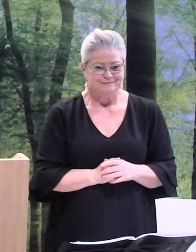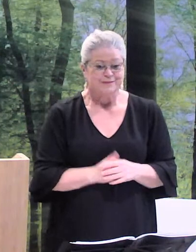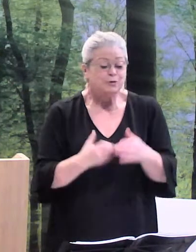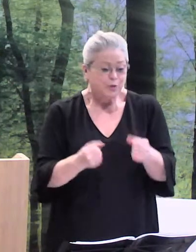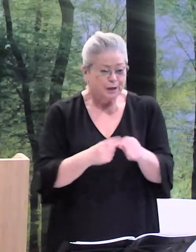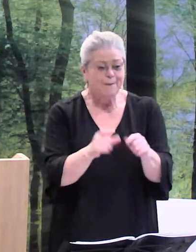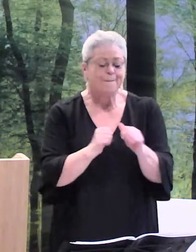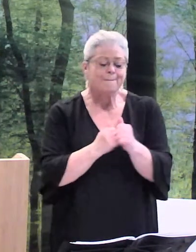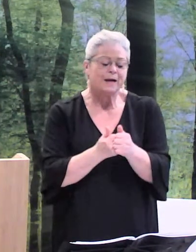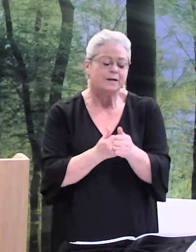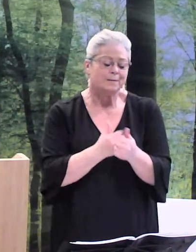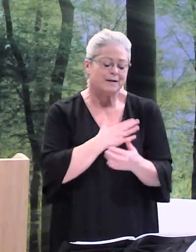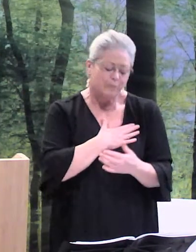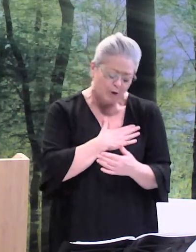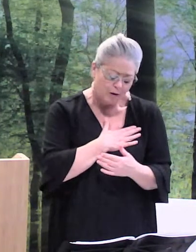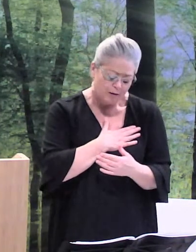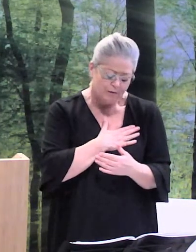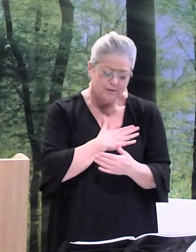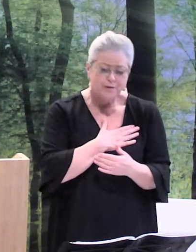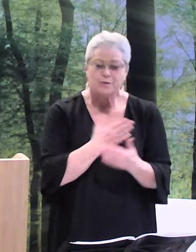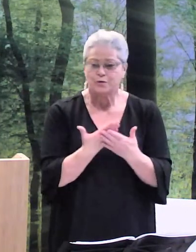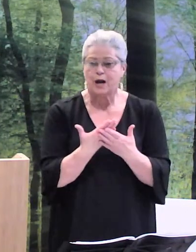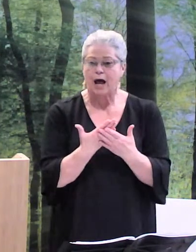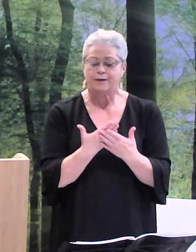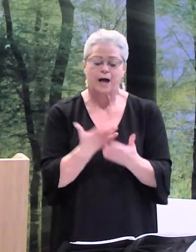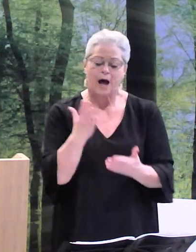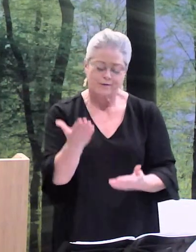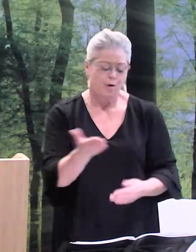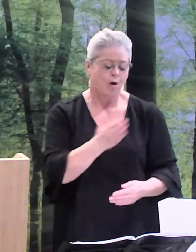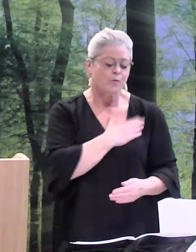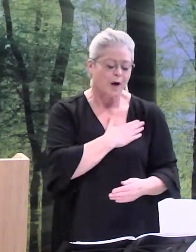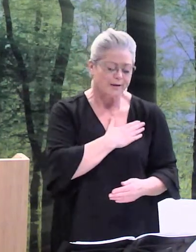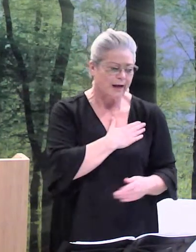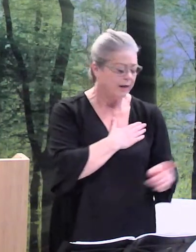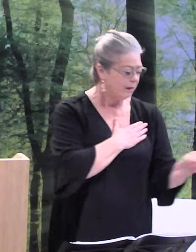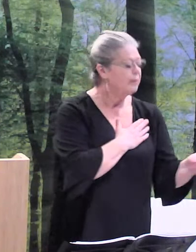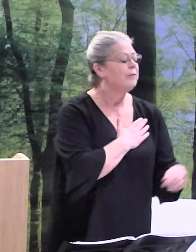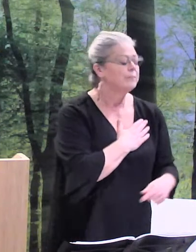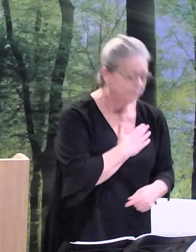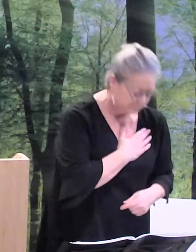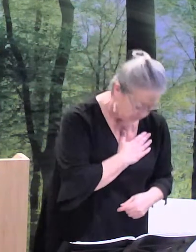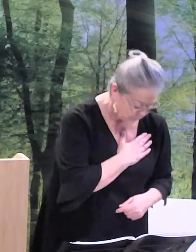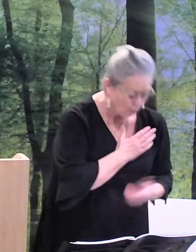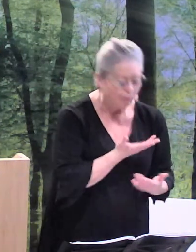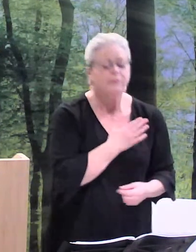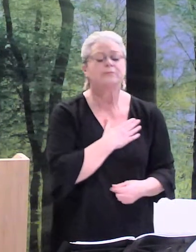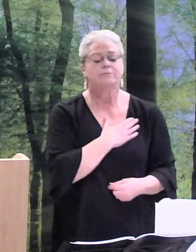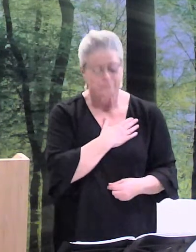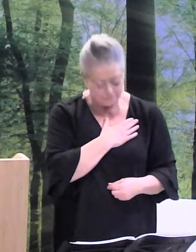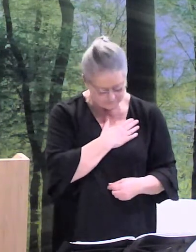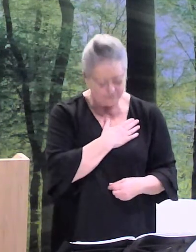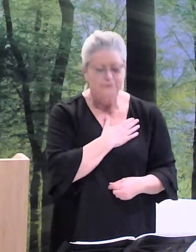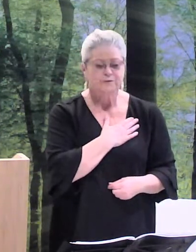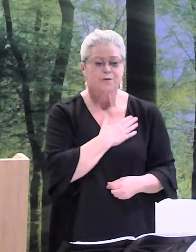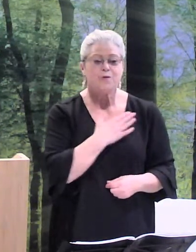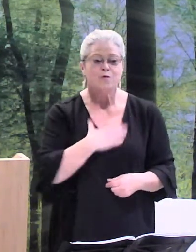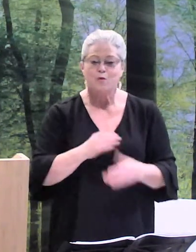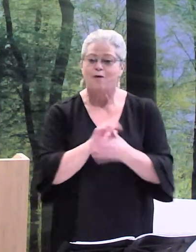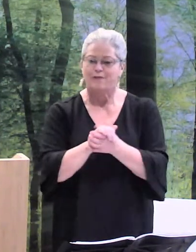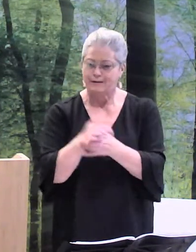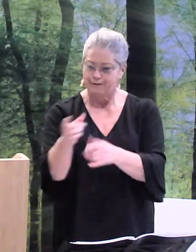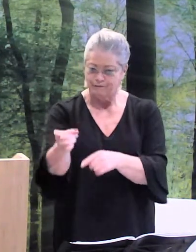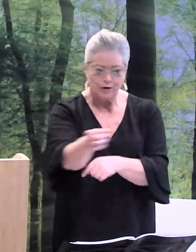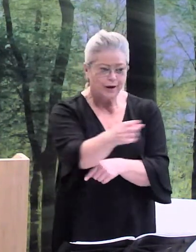U kan uw medeleven betuigen door uw hand op uw hart te leggen en buiging om een knikje te geven. De goede vrienden van